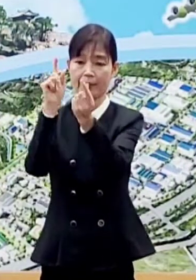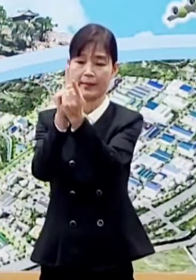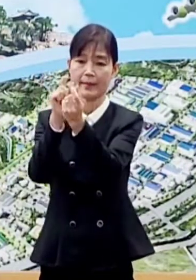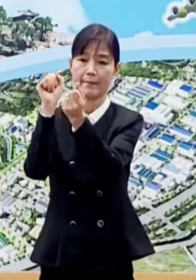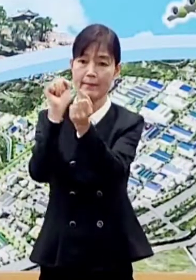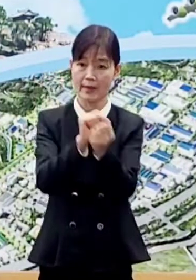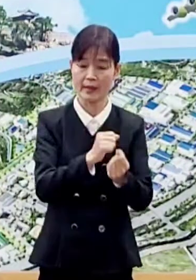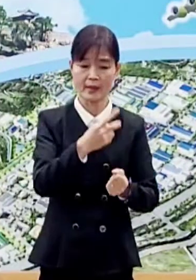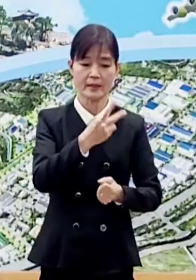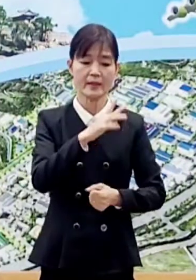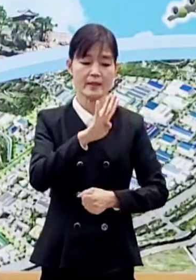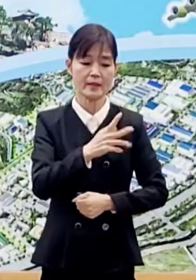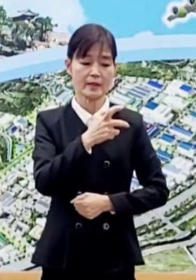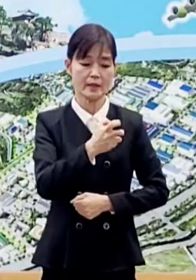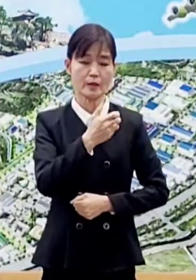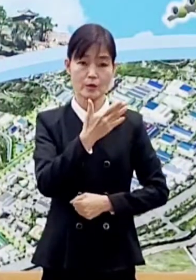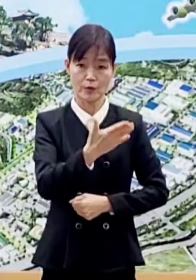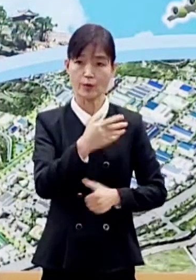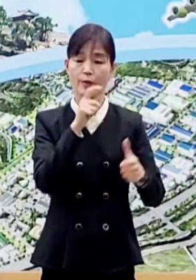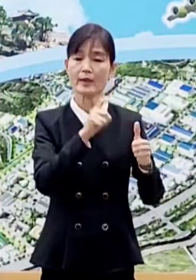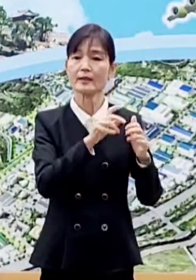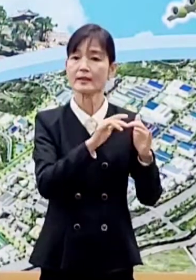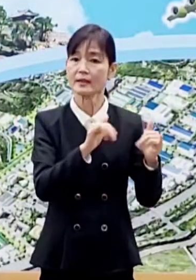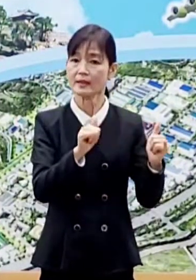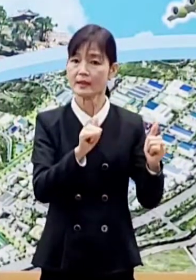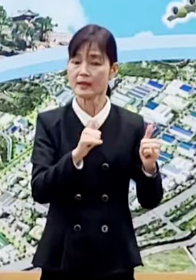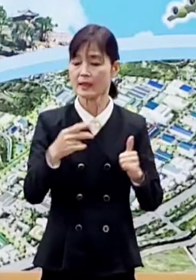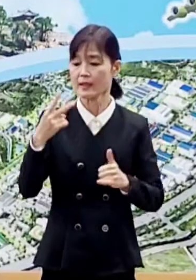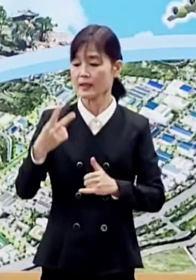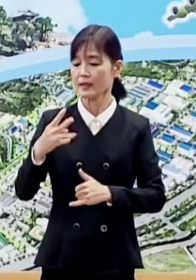진주 2479번 확진자는